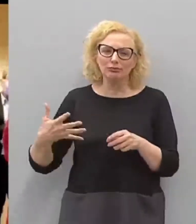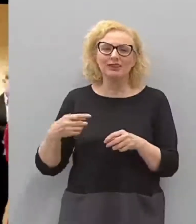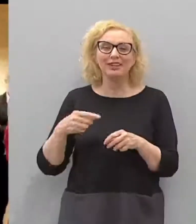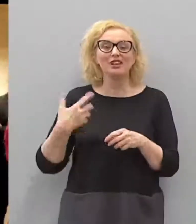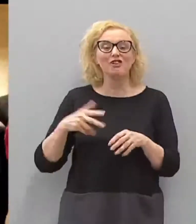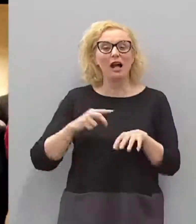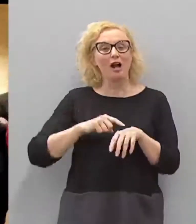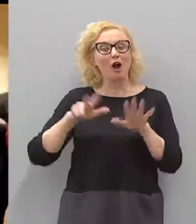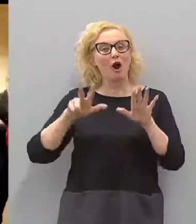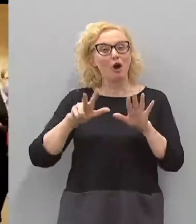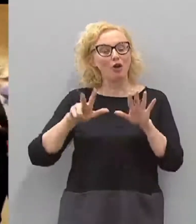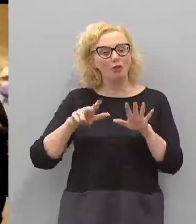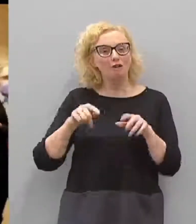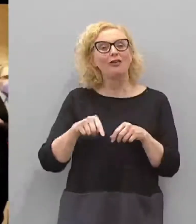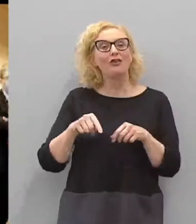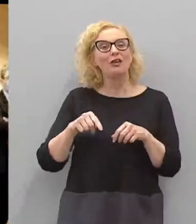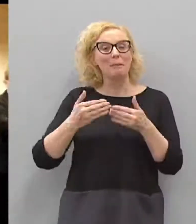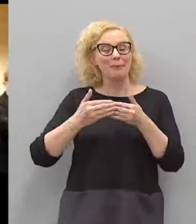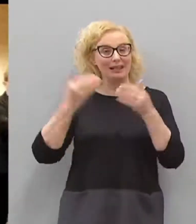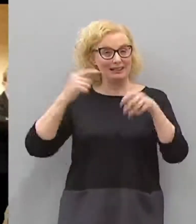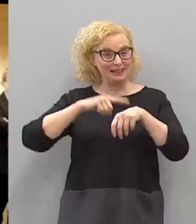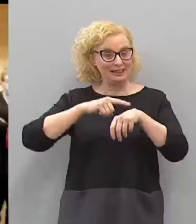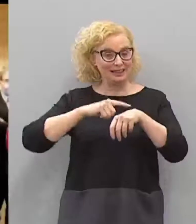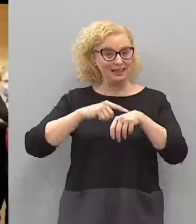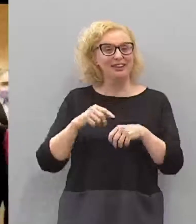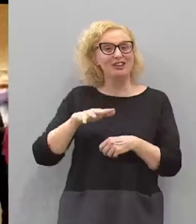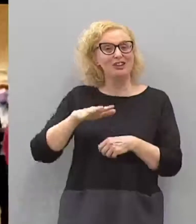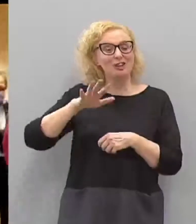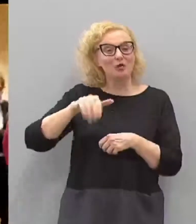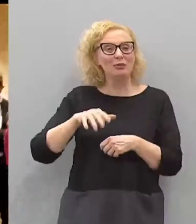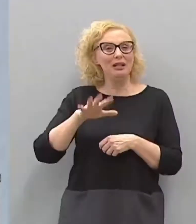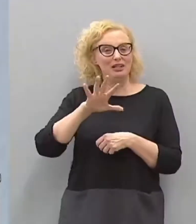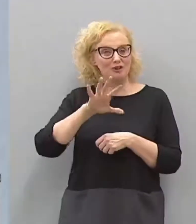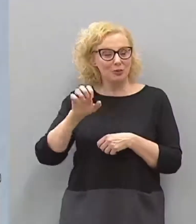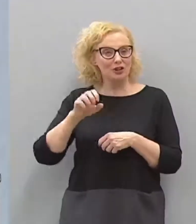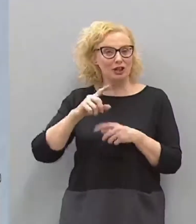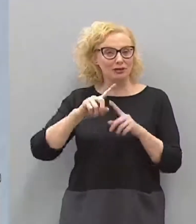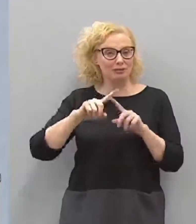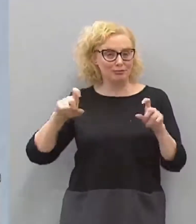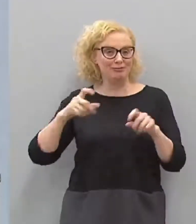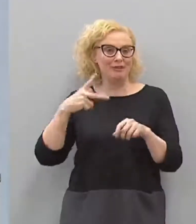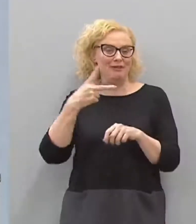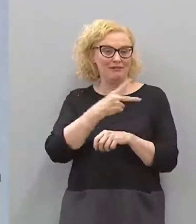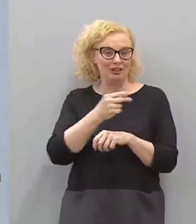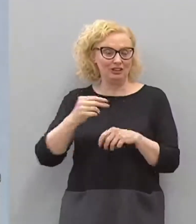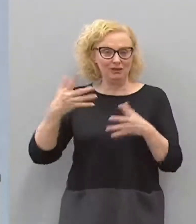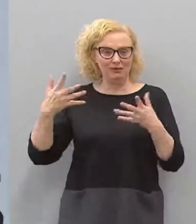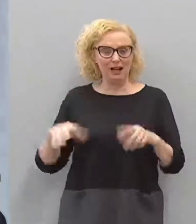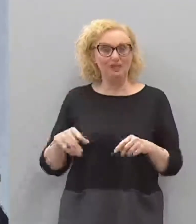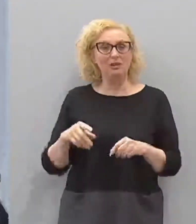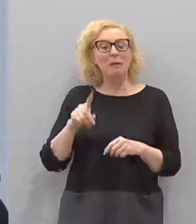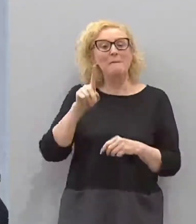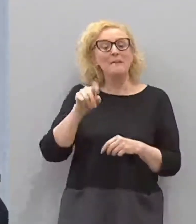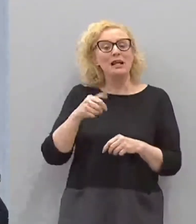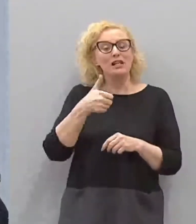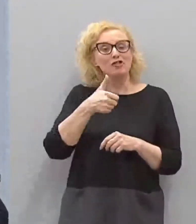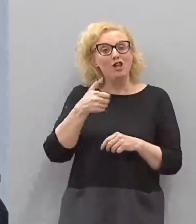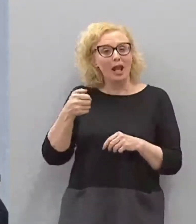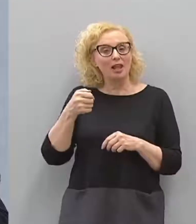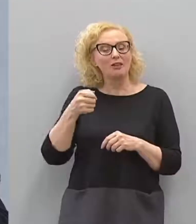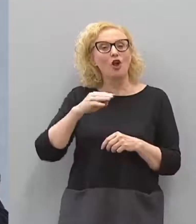stati effettuati 5546 pacini e di cui più di 1.100 nelle